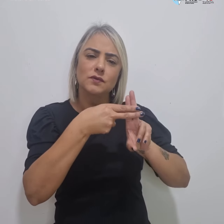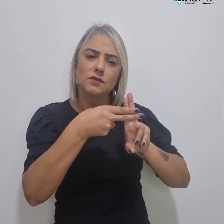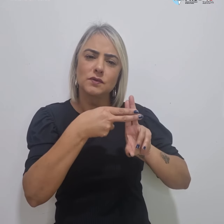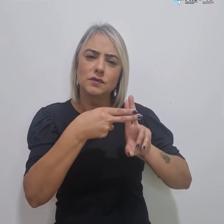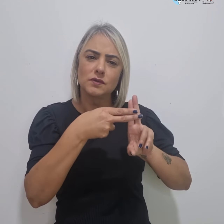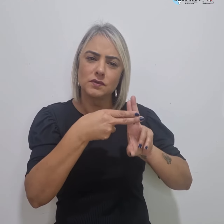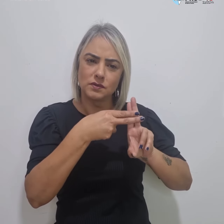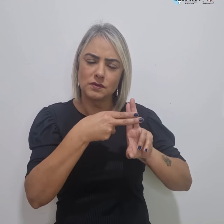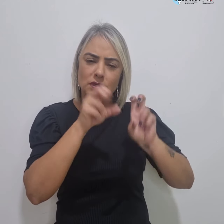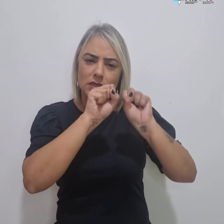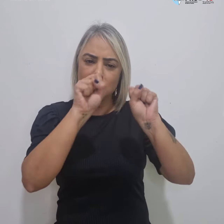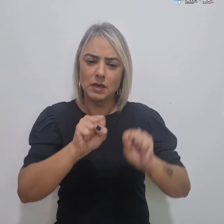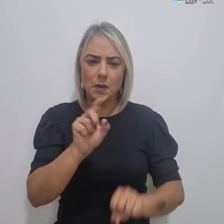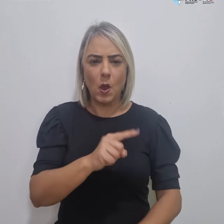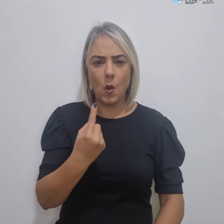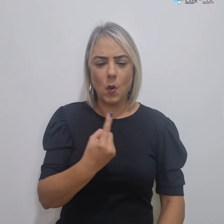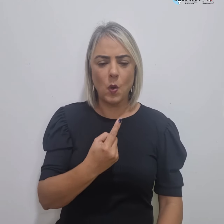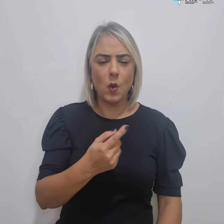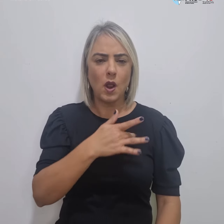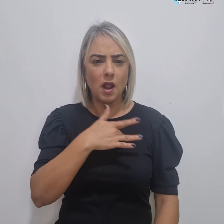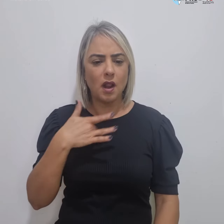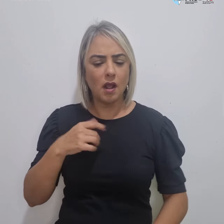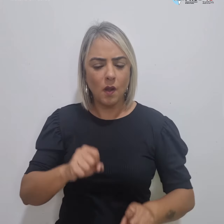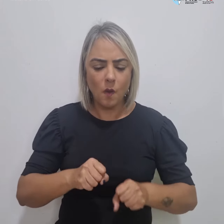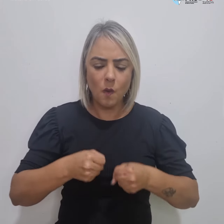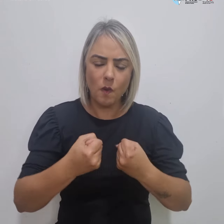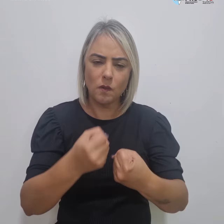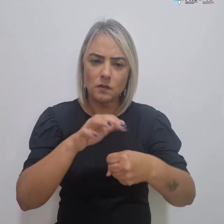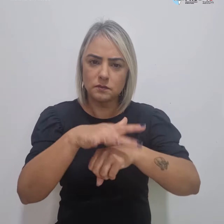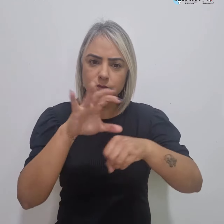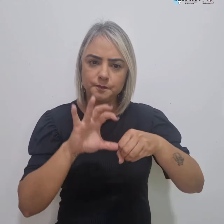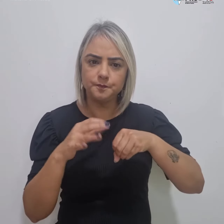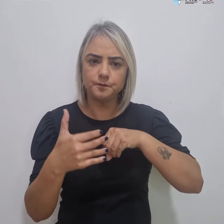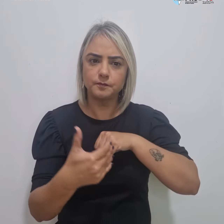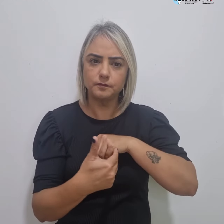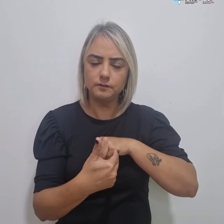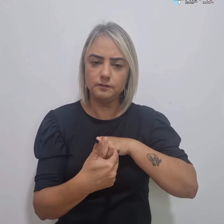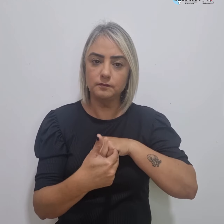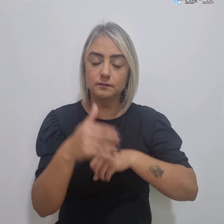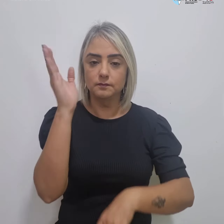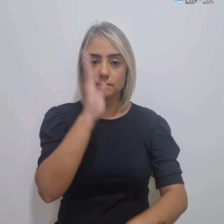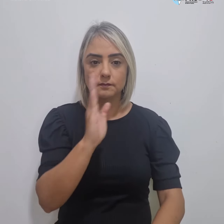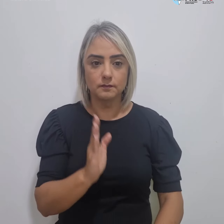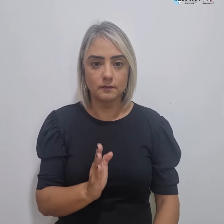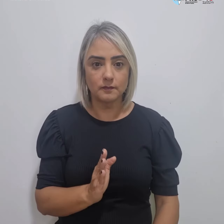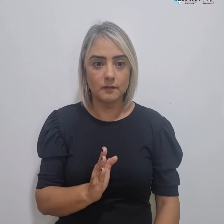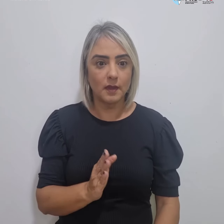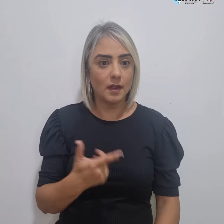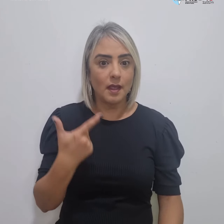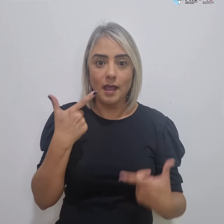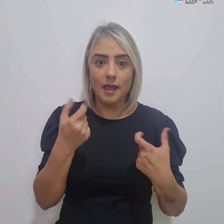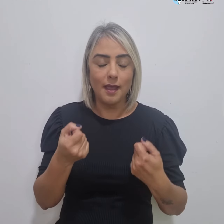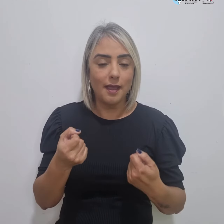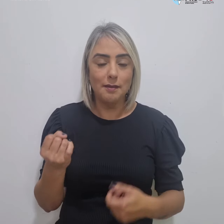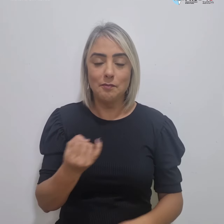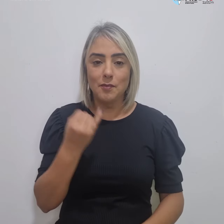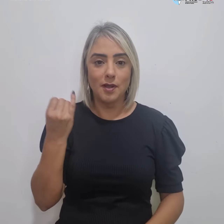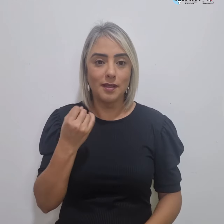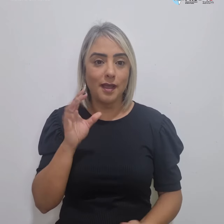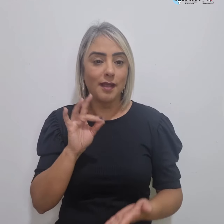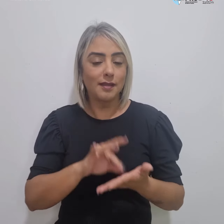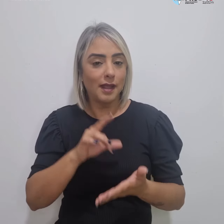Sistema Único de Saúde, para o combate à pandemia da Covid-19 no Brasil é notória. O